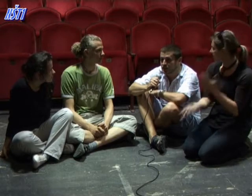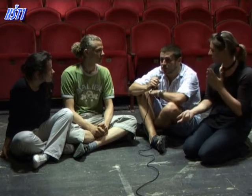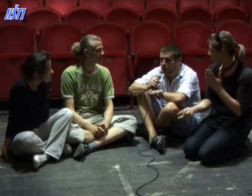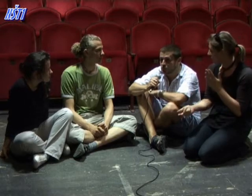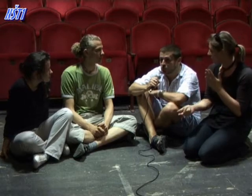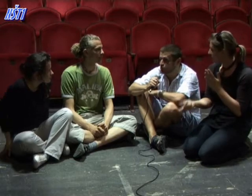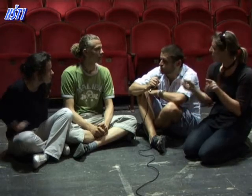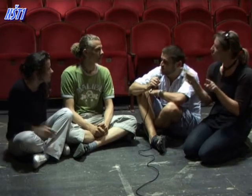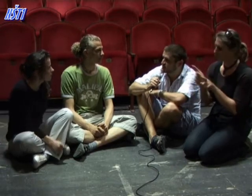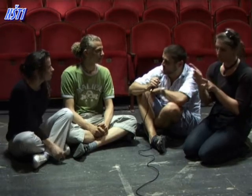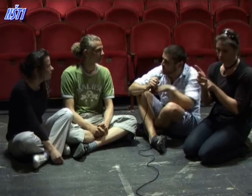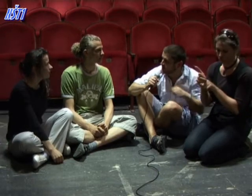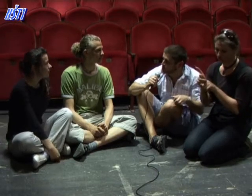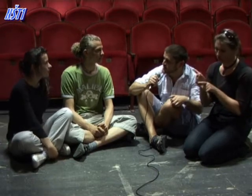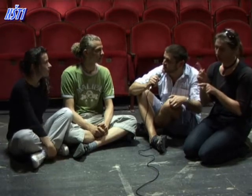vlastně